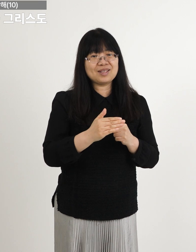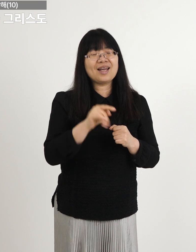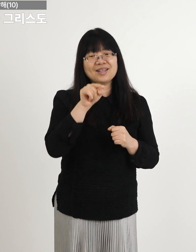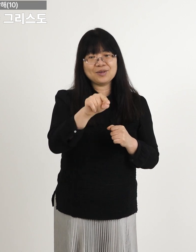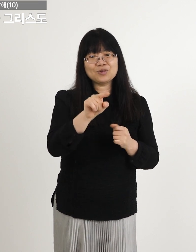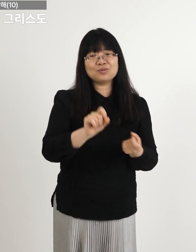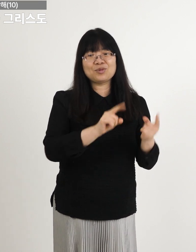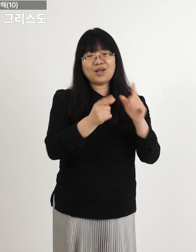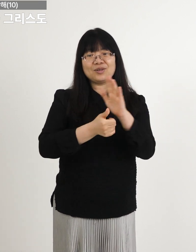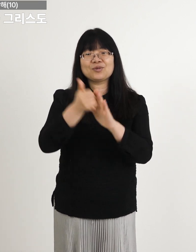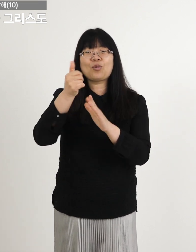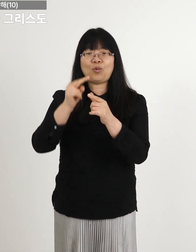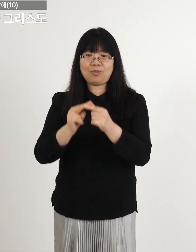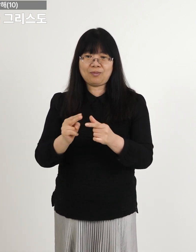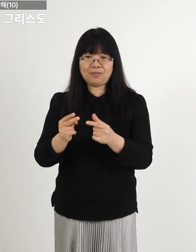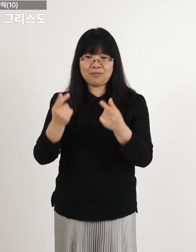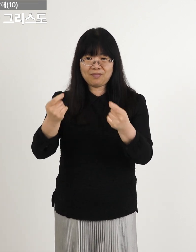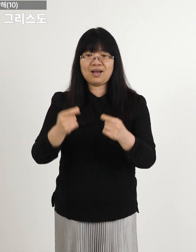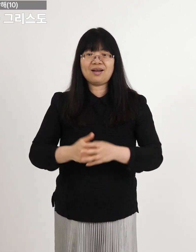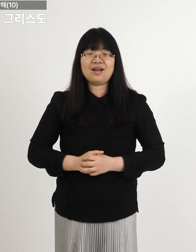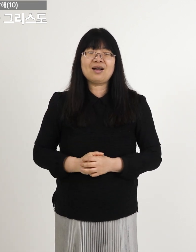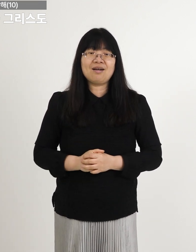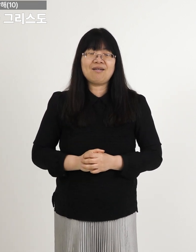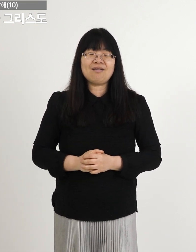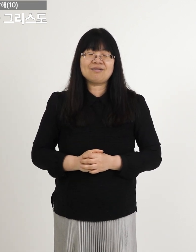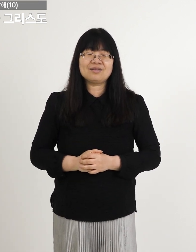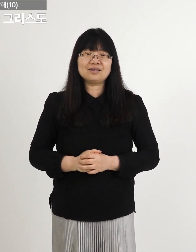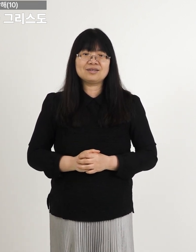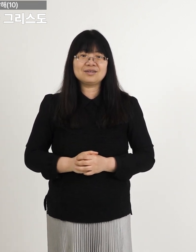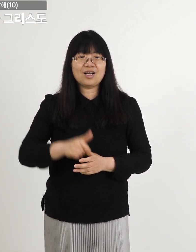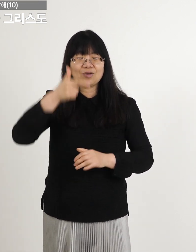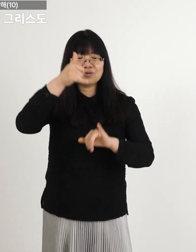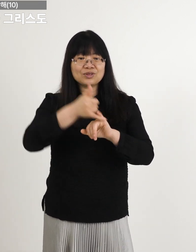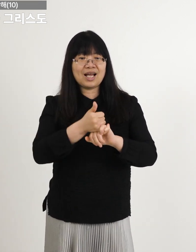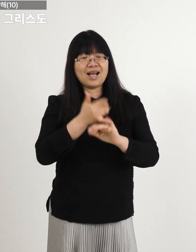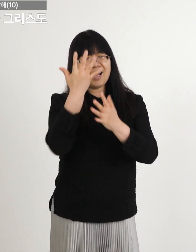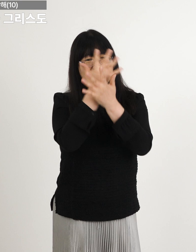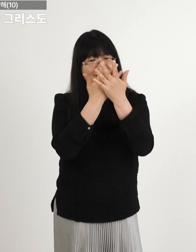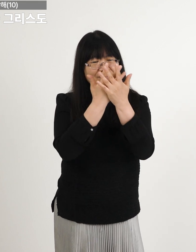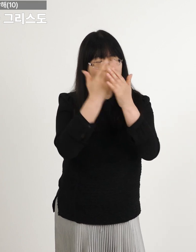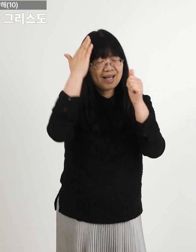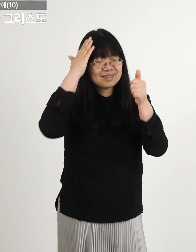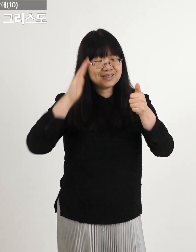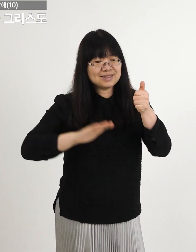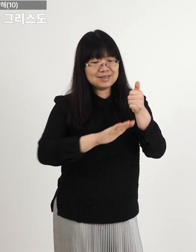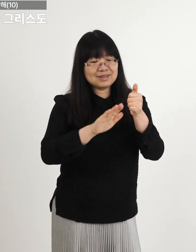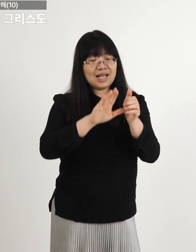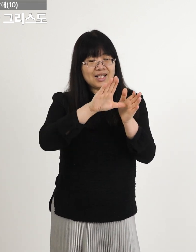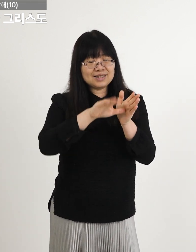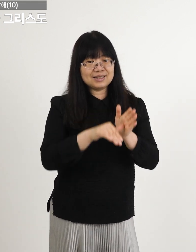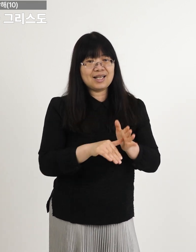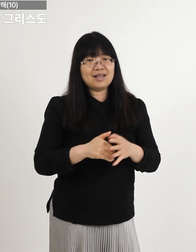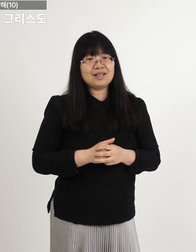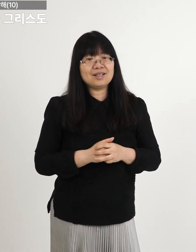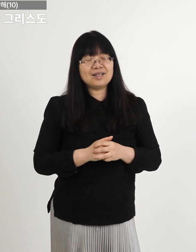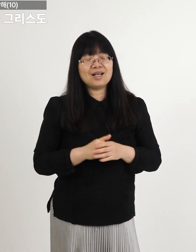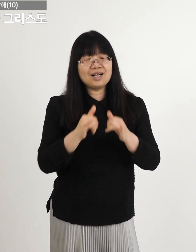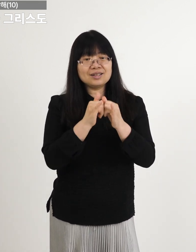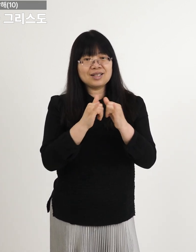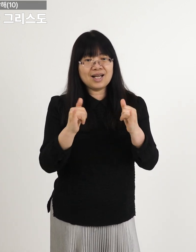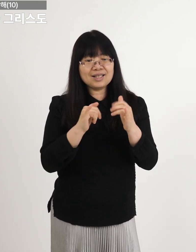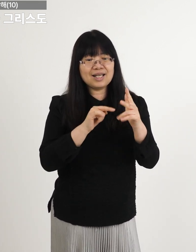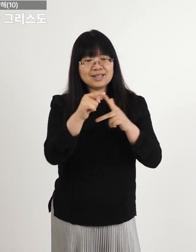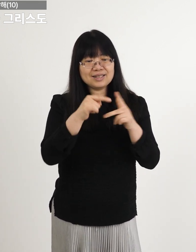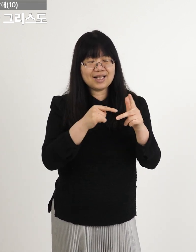소망이에요. 사실은. 그러나 구약의 희미한 그림자 시대인 사람들의